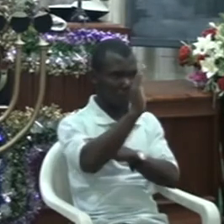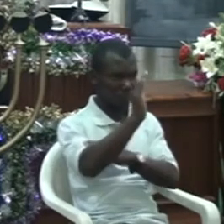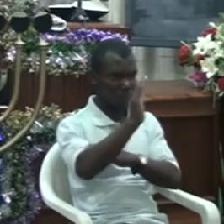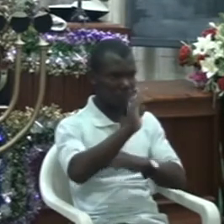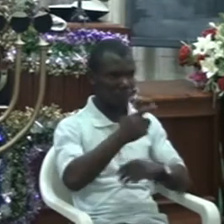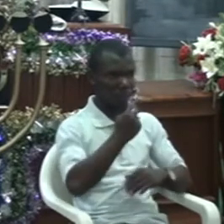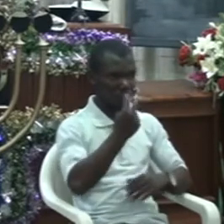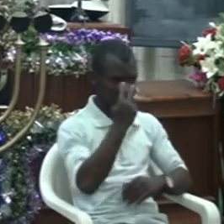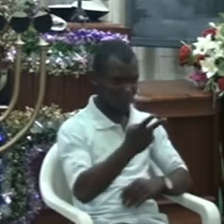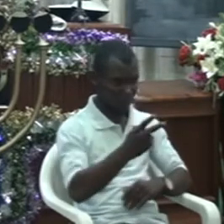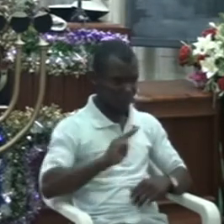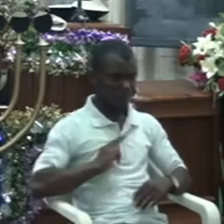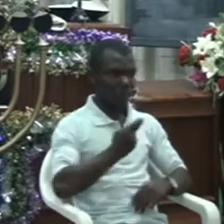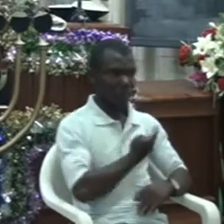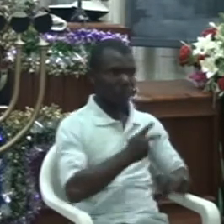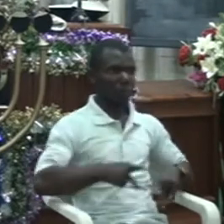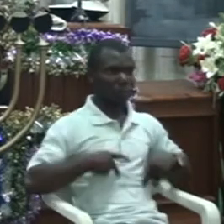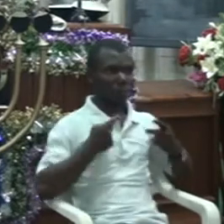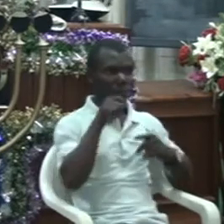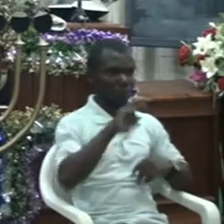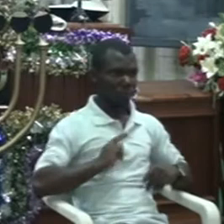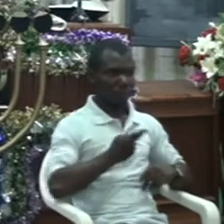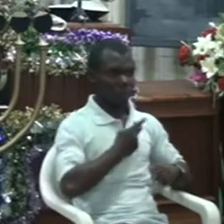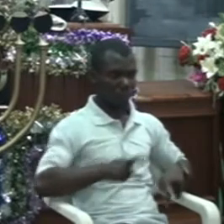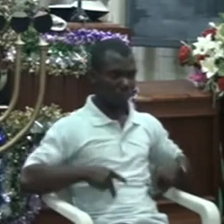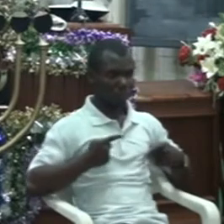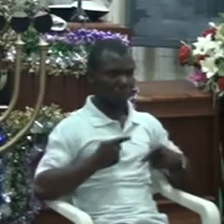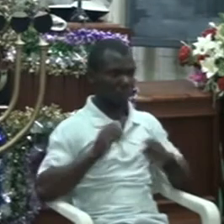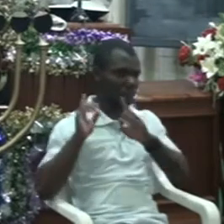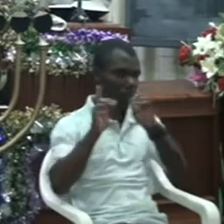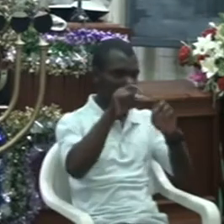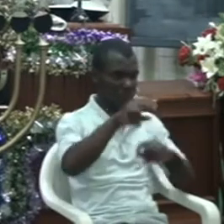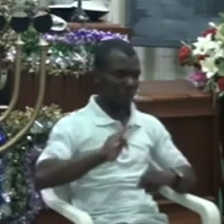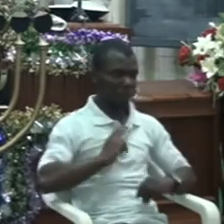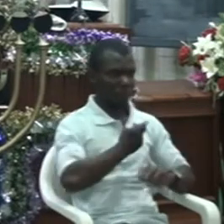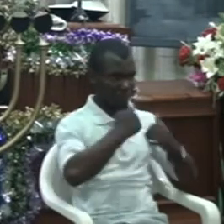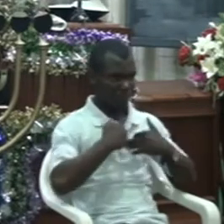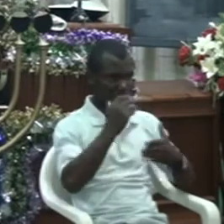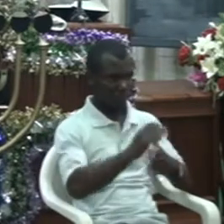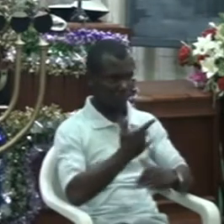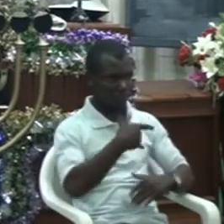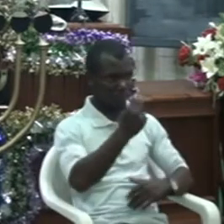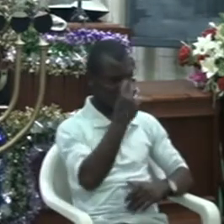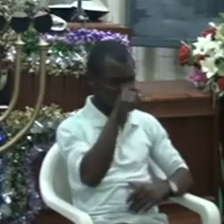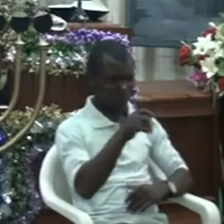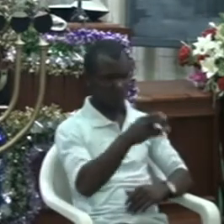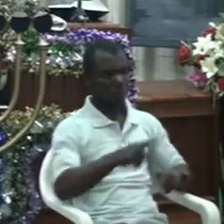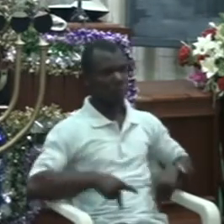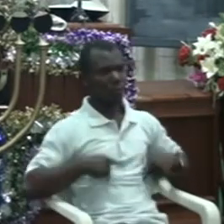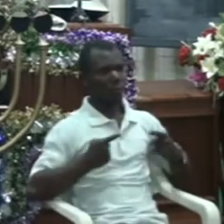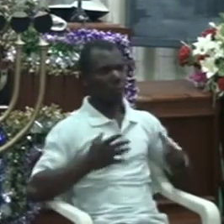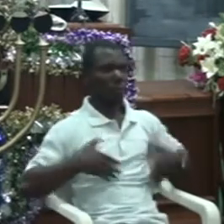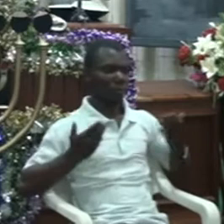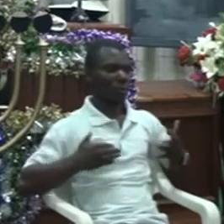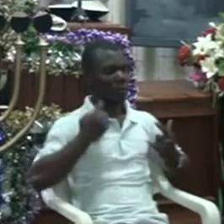yetu maisha. Dieu d'abord qui voit la vie que nous avons, depuis que nous avons cru. Anaona ile maisha inampendeza. Il va considérer que